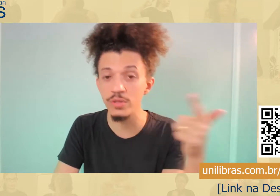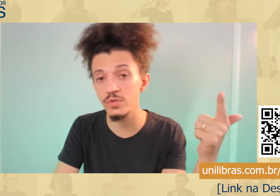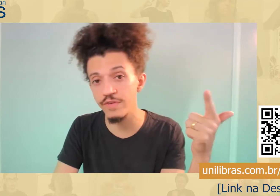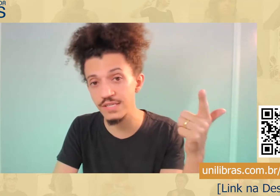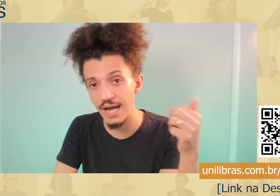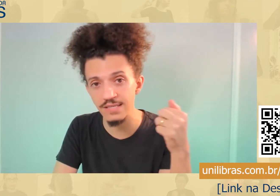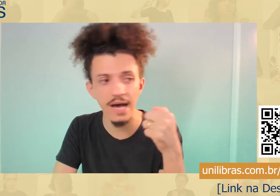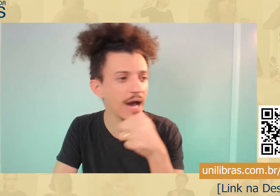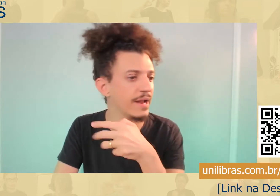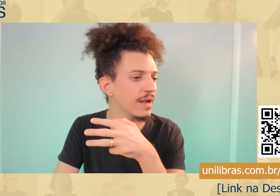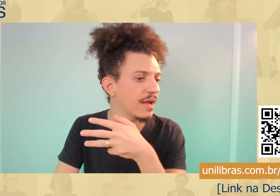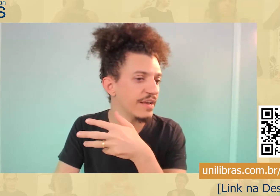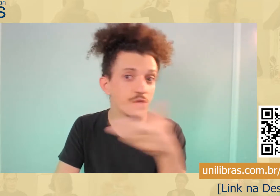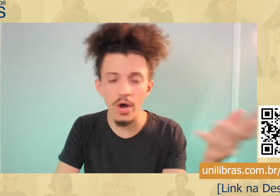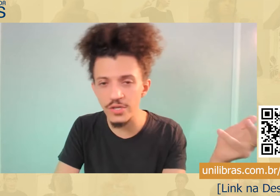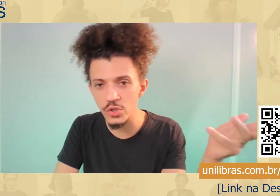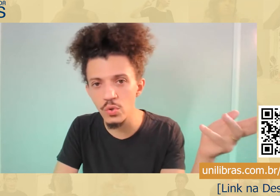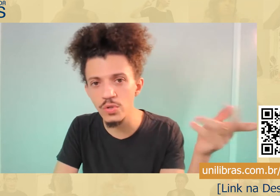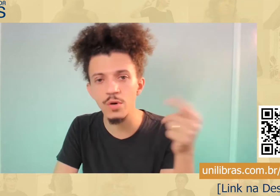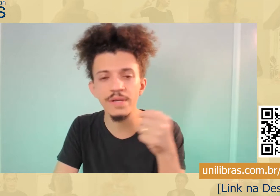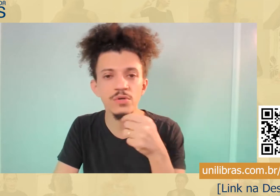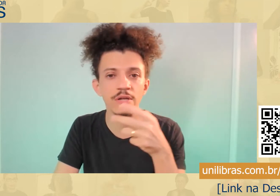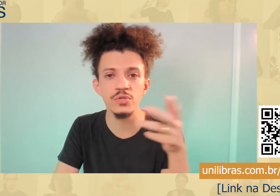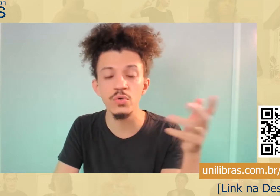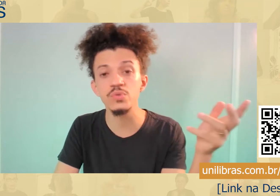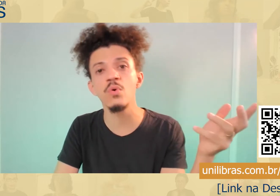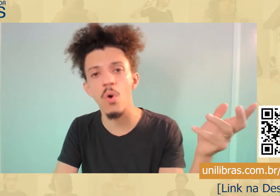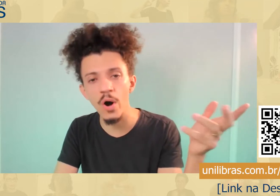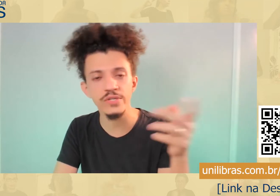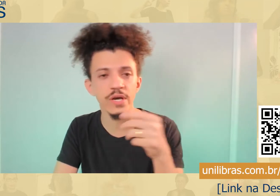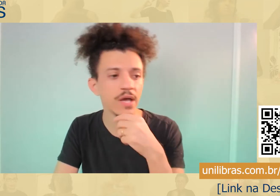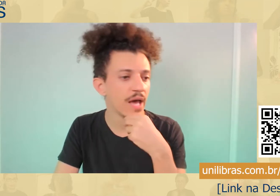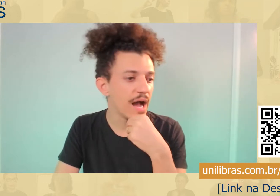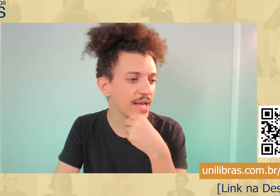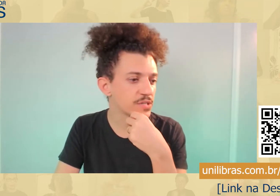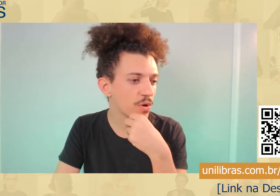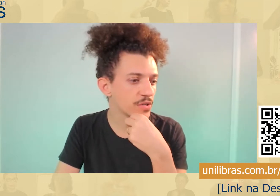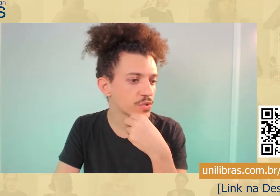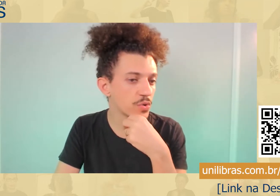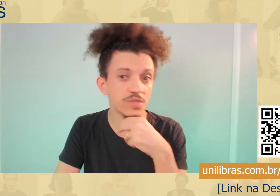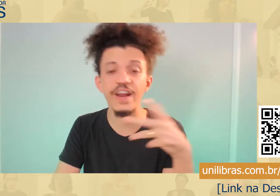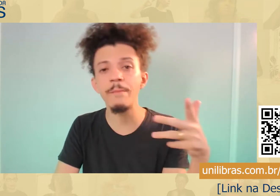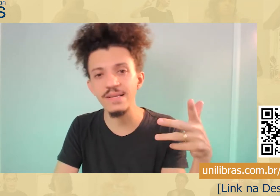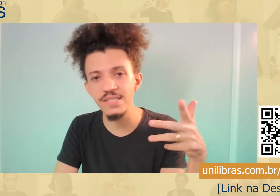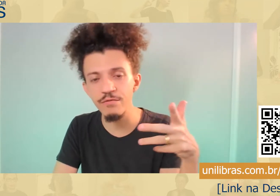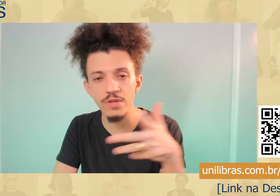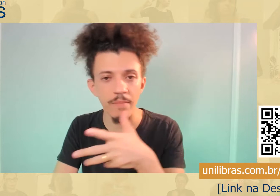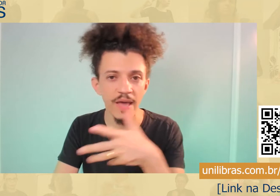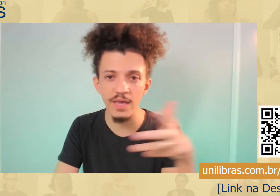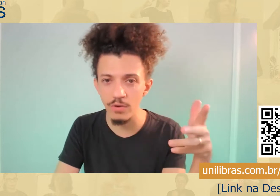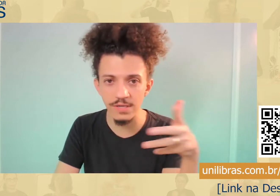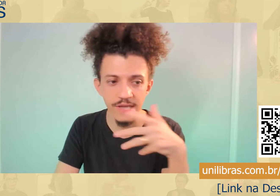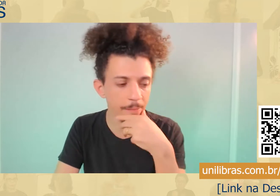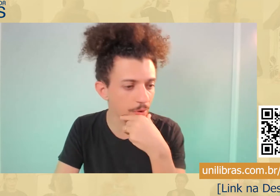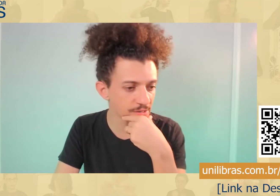Sul, e outras universidades da área, escolas de surdos, como a Escola de Surdos Concórdia, a Escola de Surdos Frei Pacífico